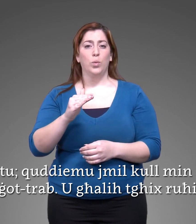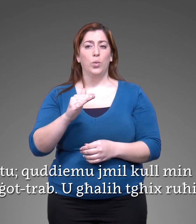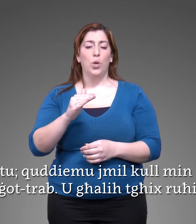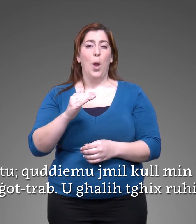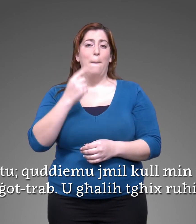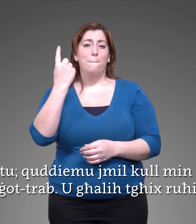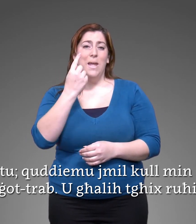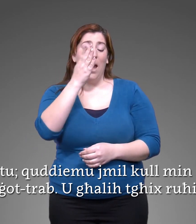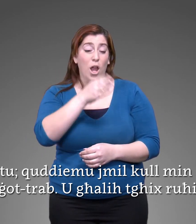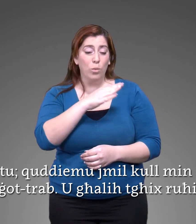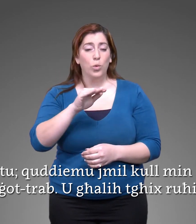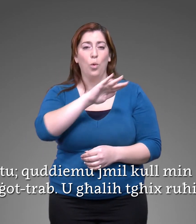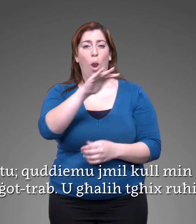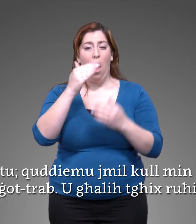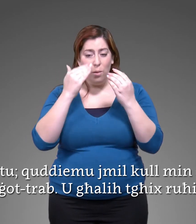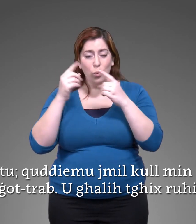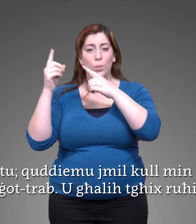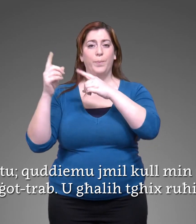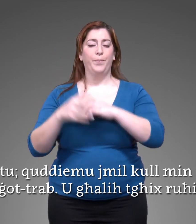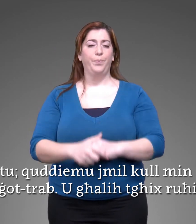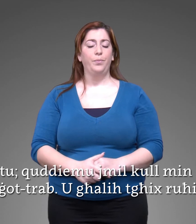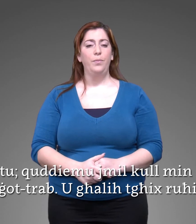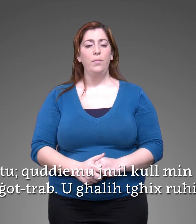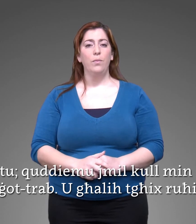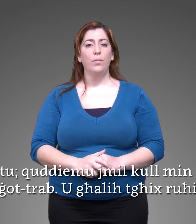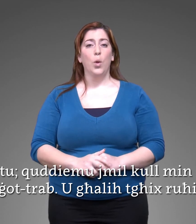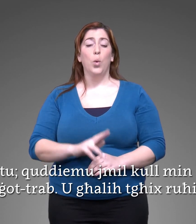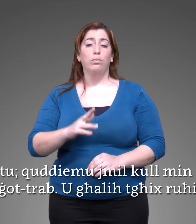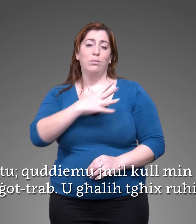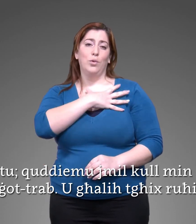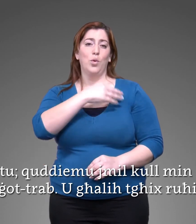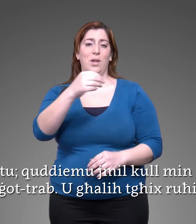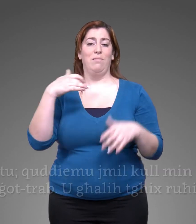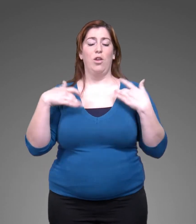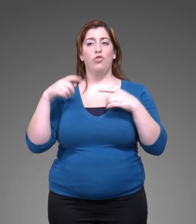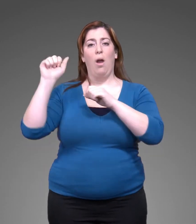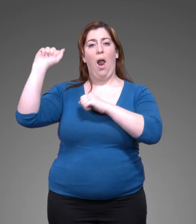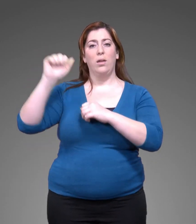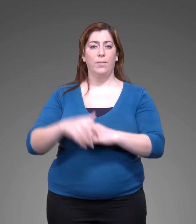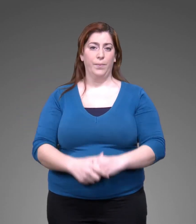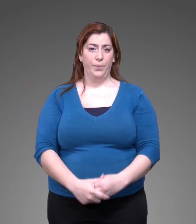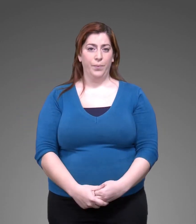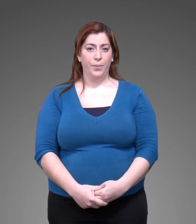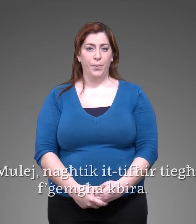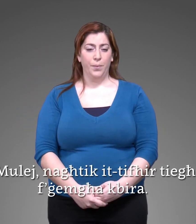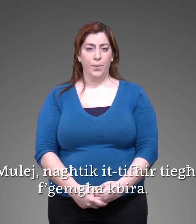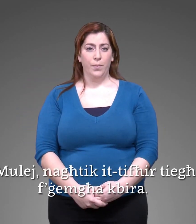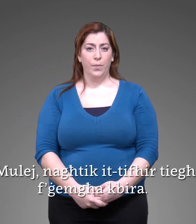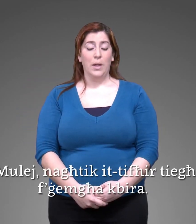nizal jot-trap U għal-liħx ta' jix roħi Mulej Natik t